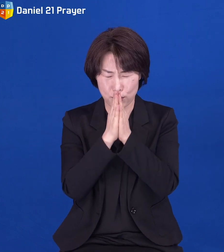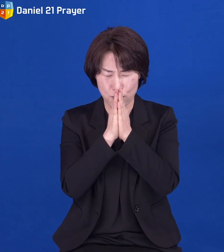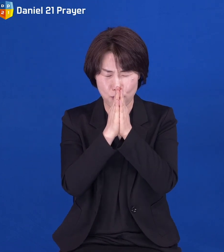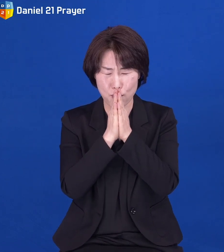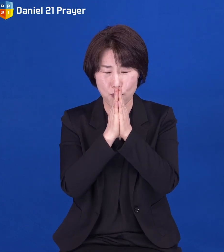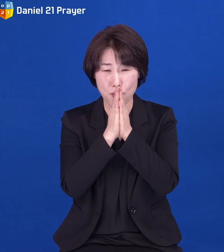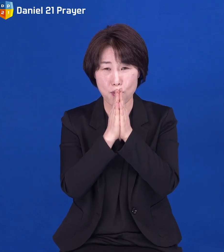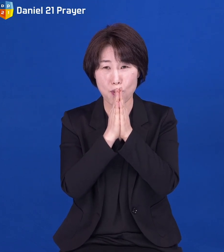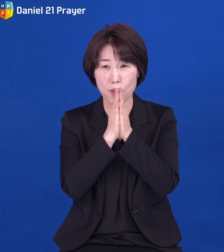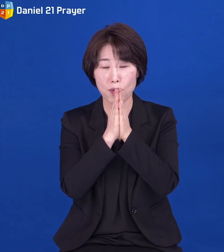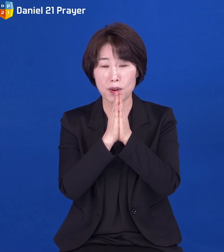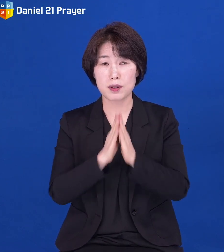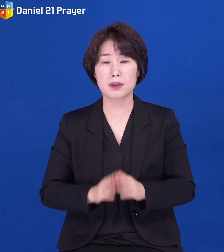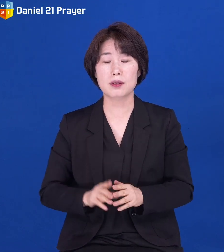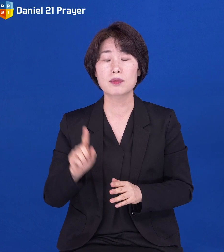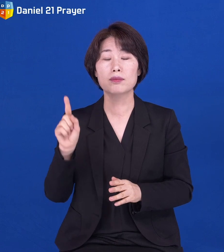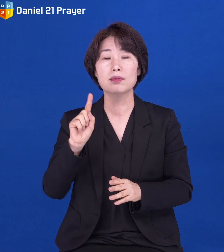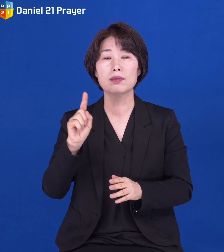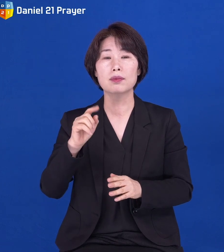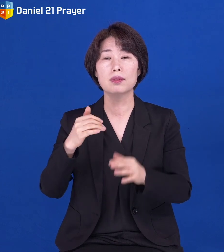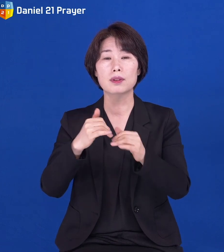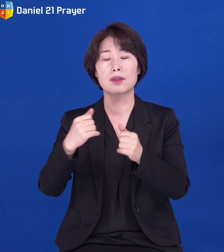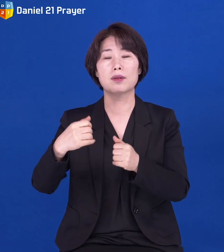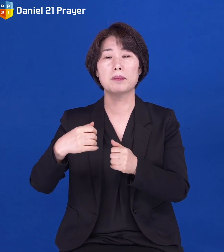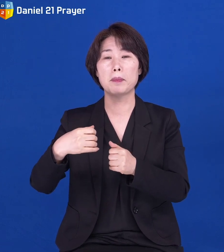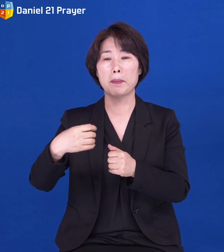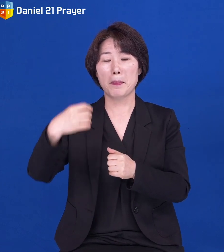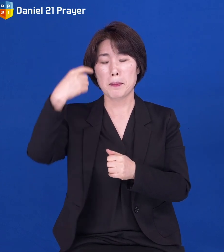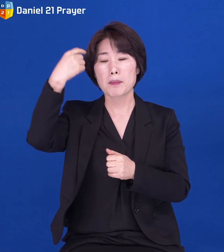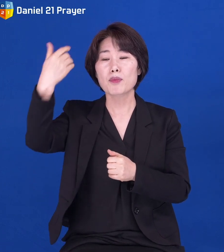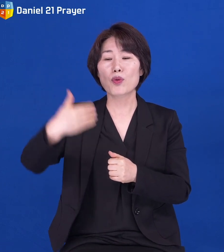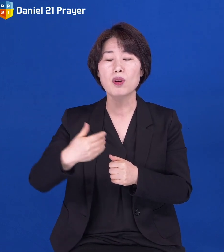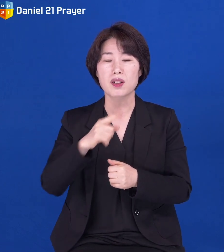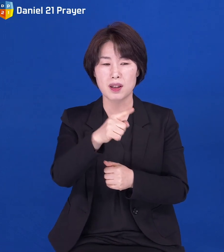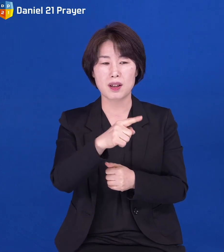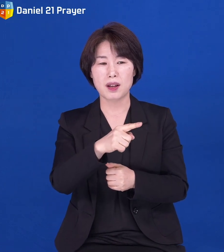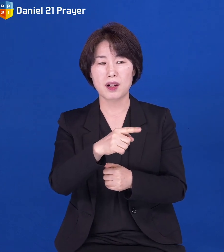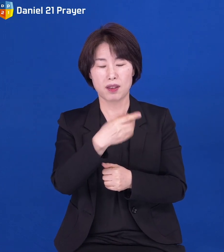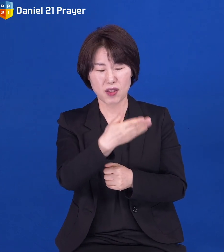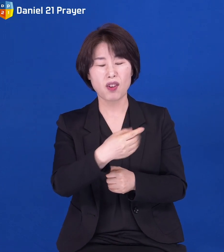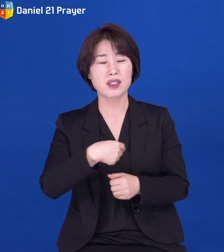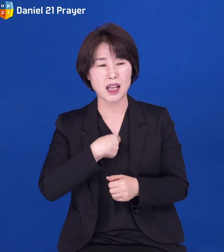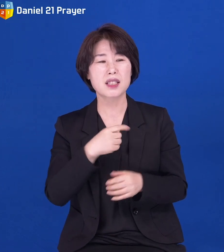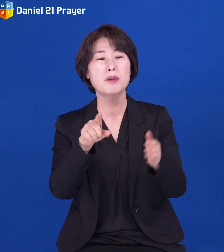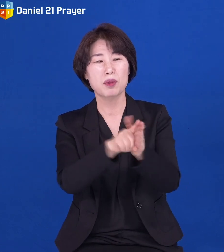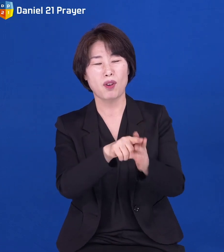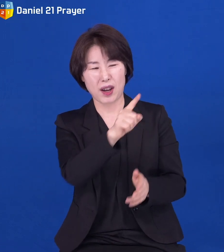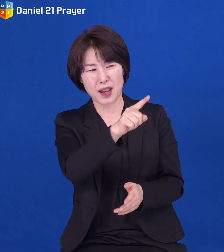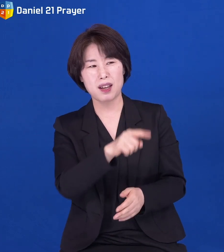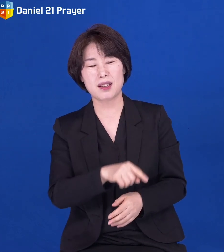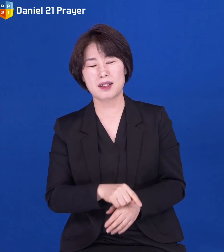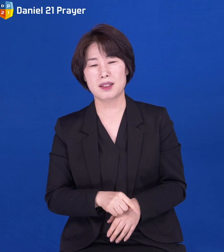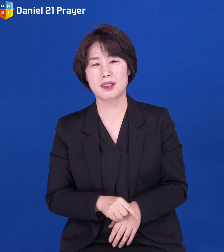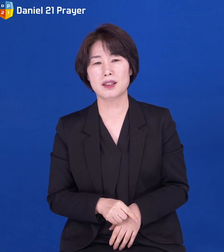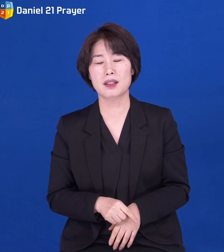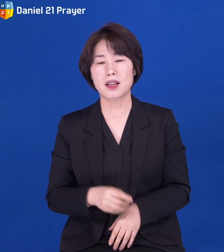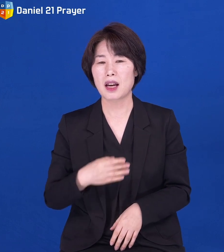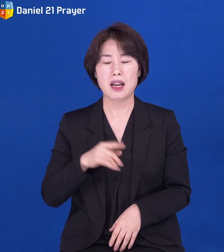어떤 감독님이 야, 네 자신을 믿어 이러더라고요. 속으로 아유 저 바보 같은 감독님 이러면서